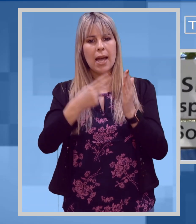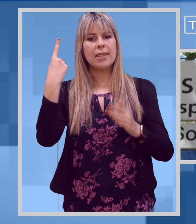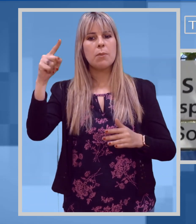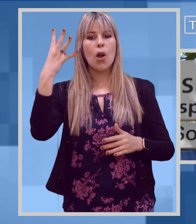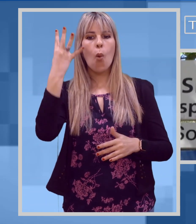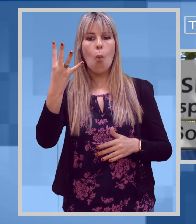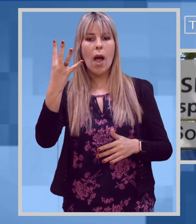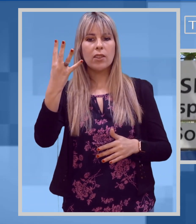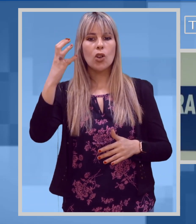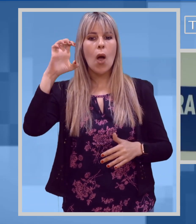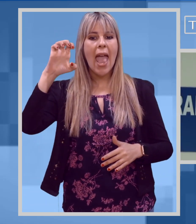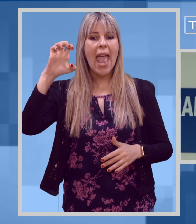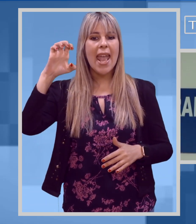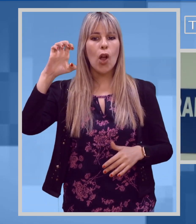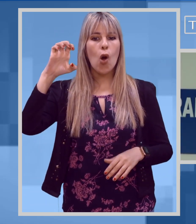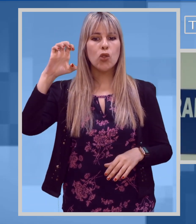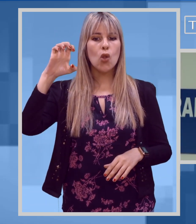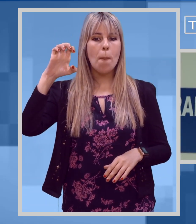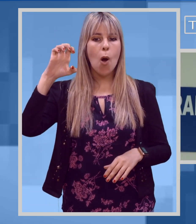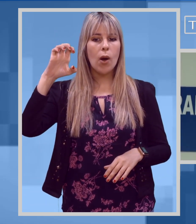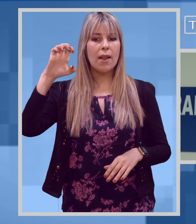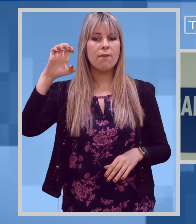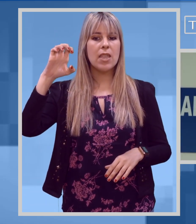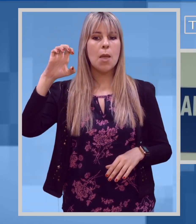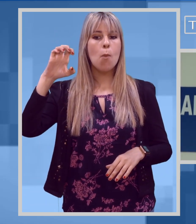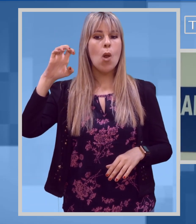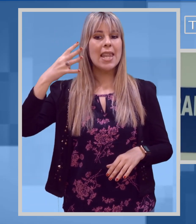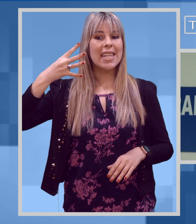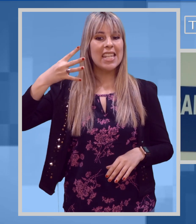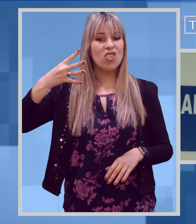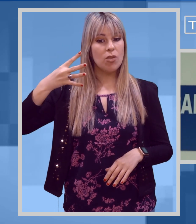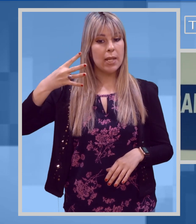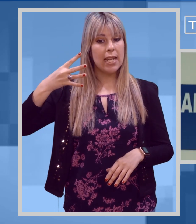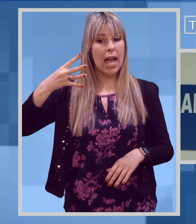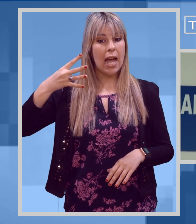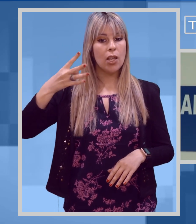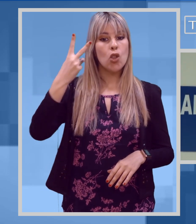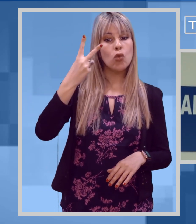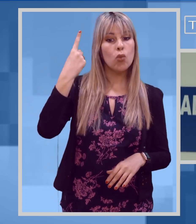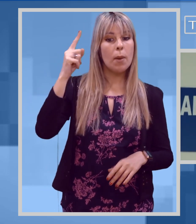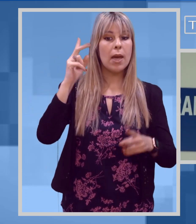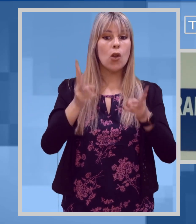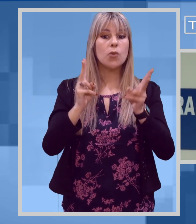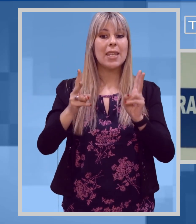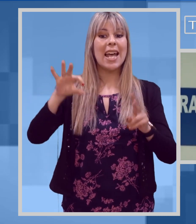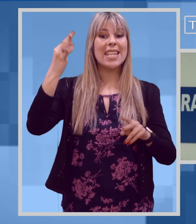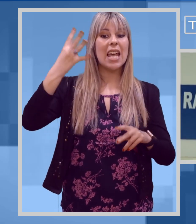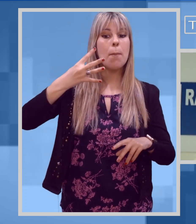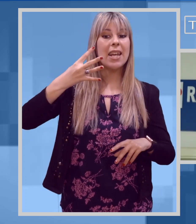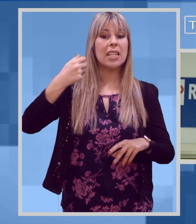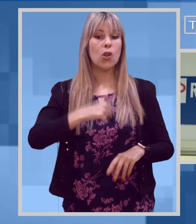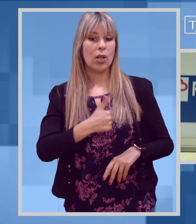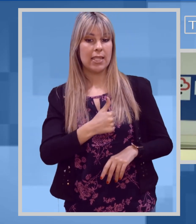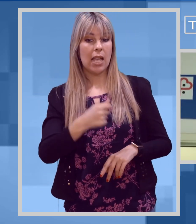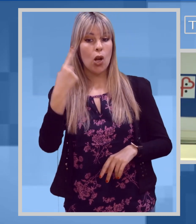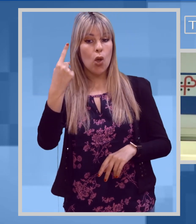4 ecotomografi multidisciplinari, 2 per l'ospedale San Martino di Oristano e